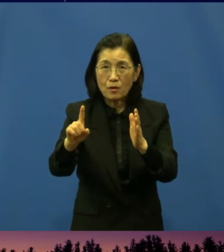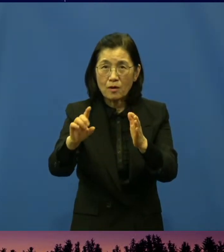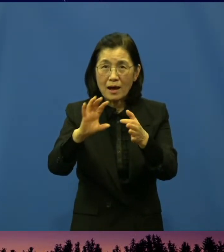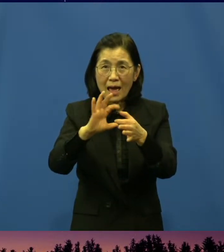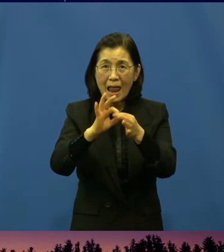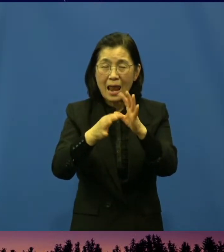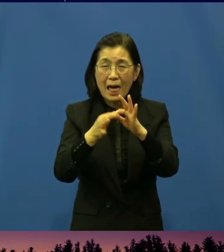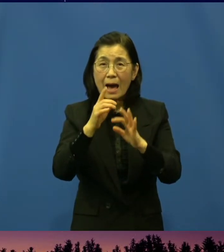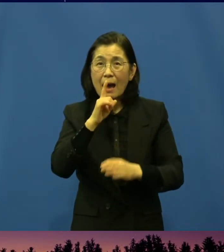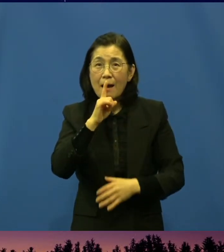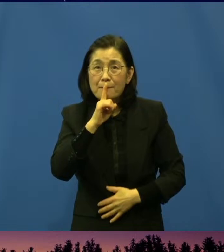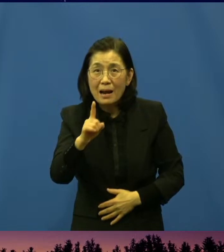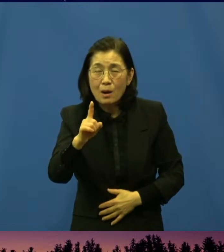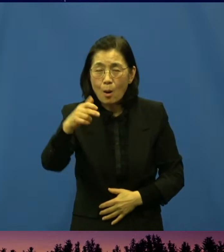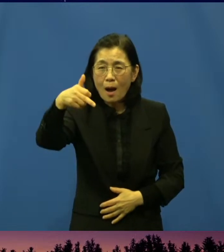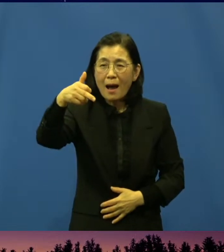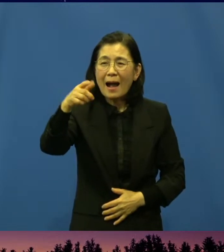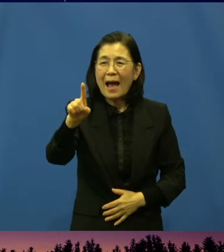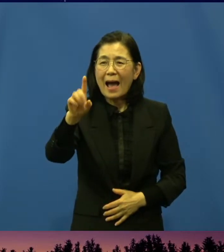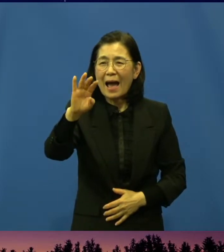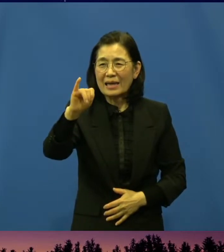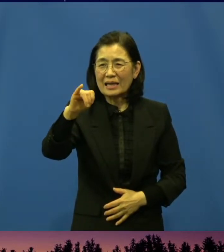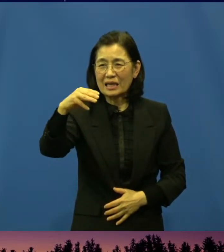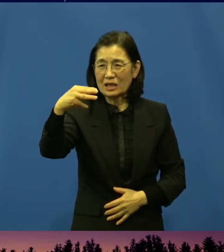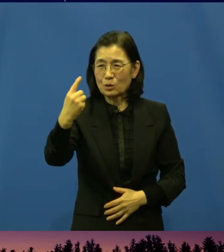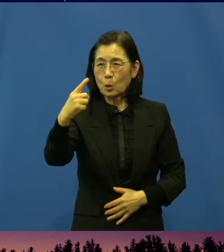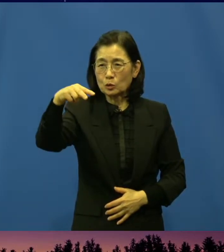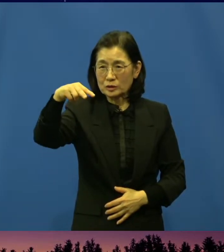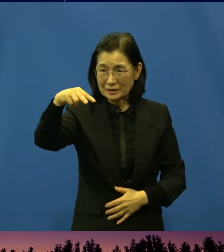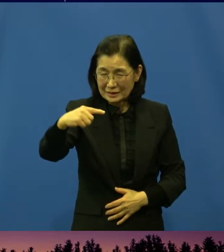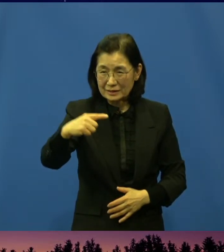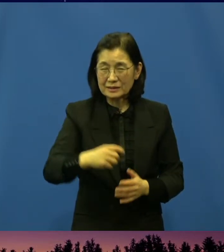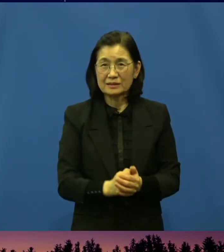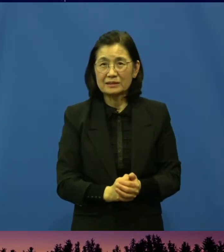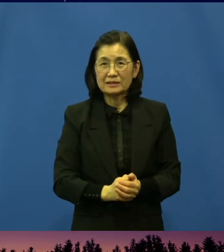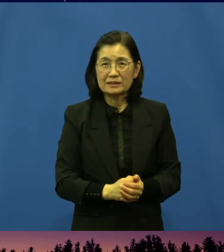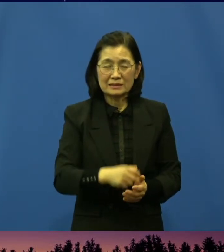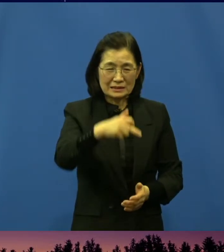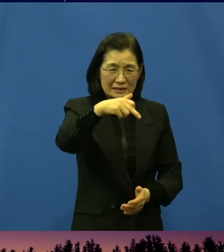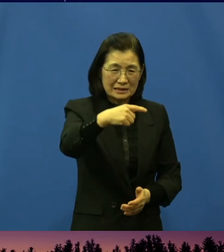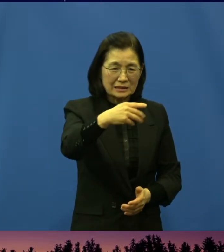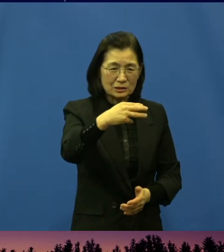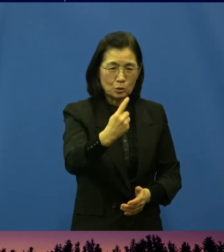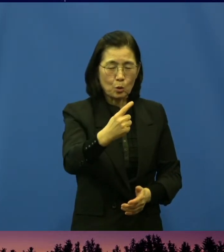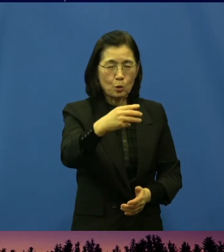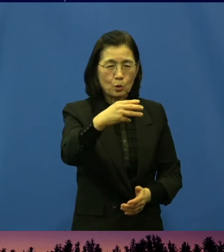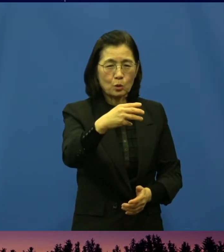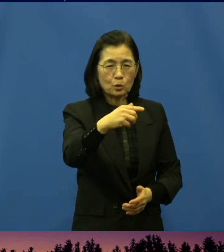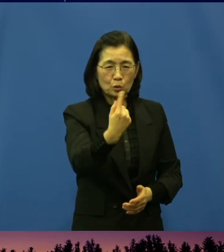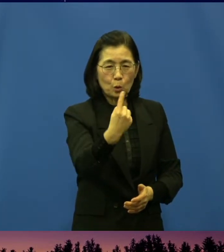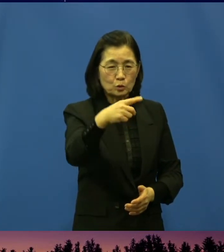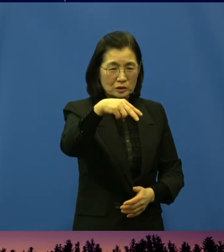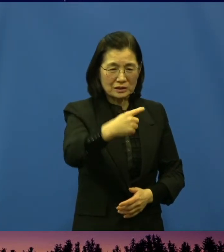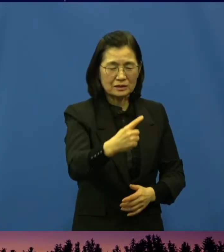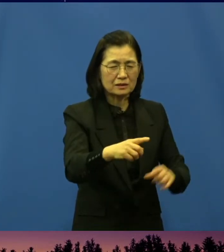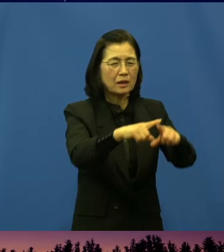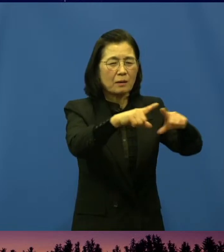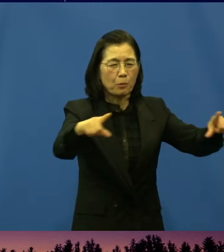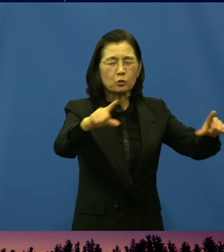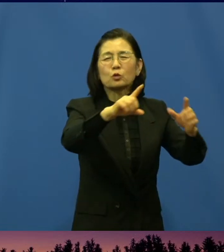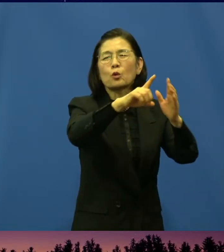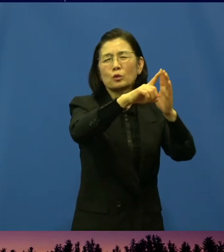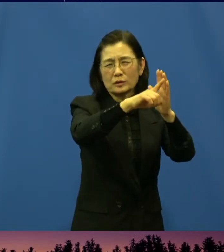크로노스가 아니고 카이로스를 말해요. 이 크로노스는 연대기적인 시간을 말합니다. 2024년,